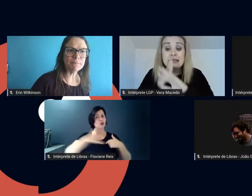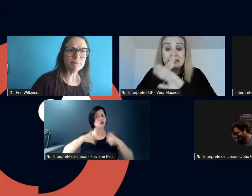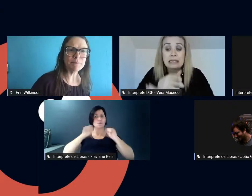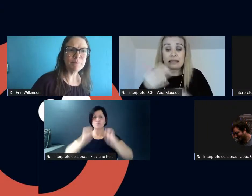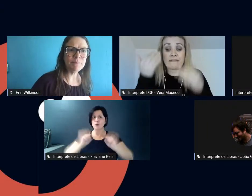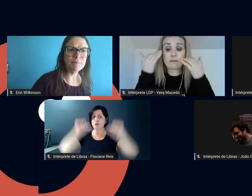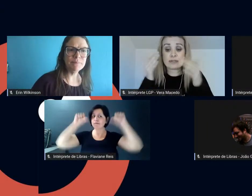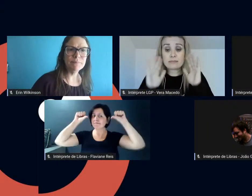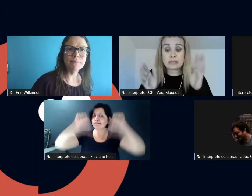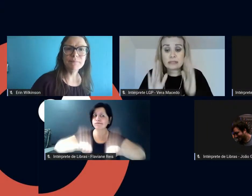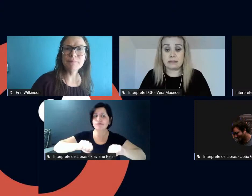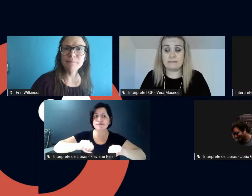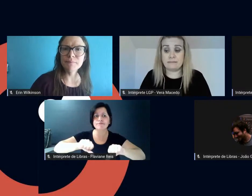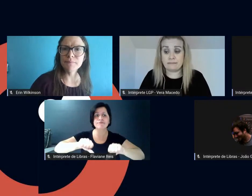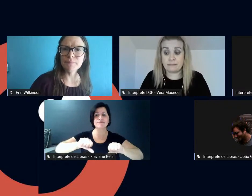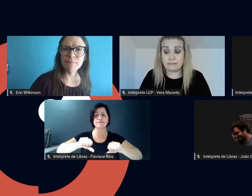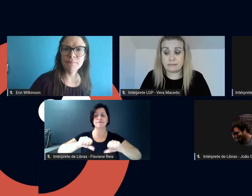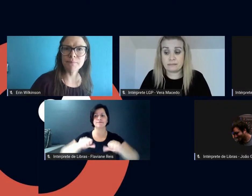informação,